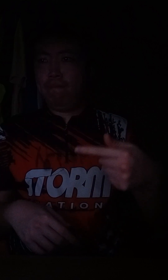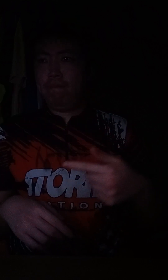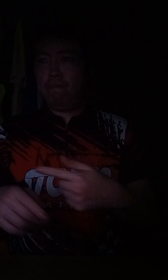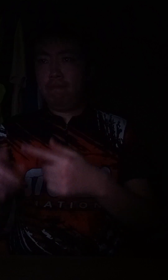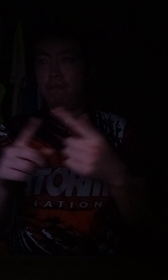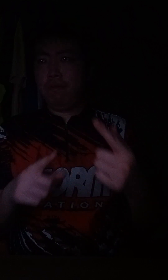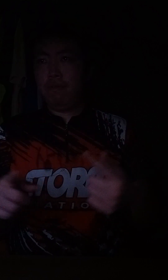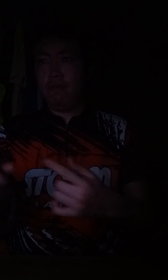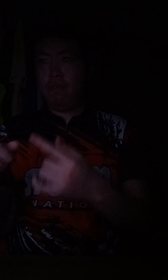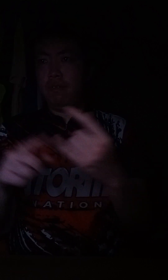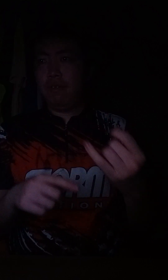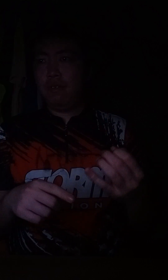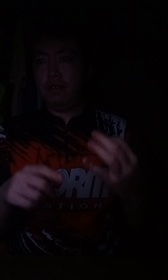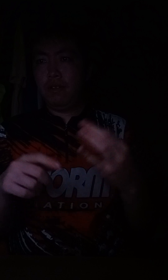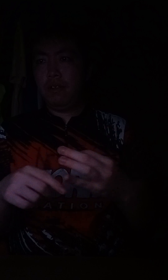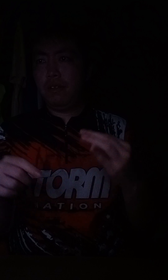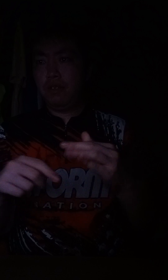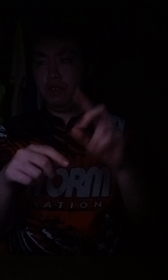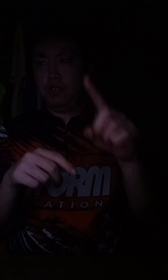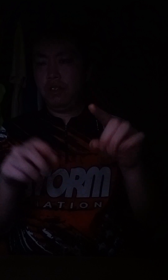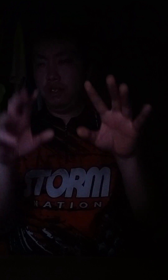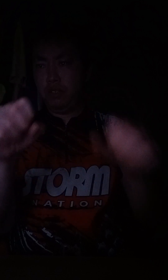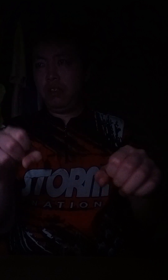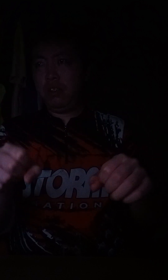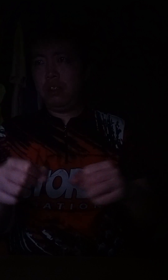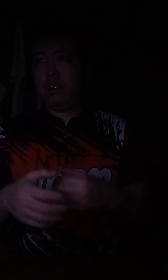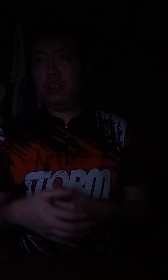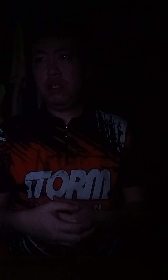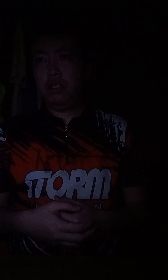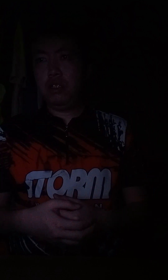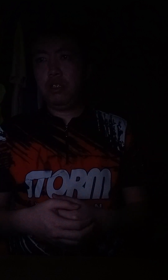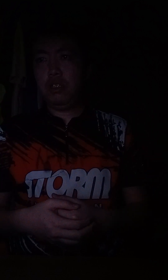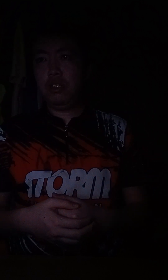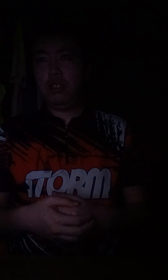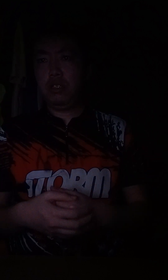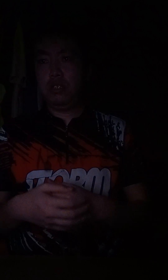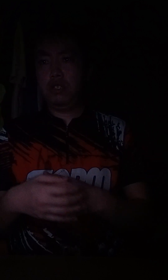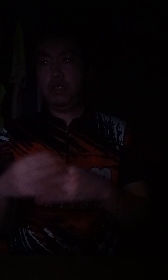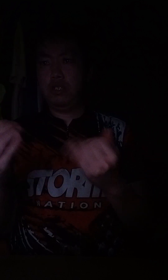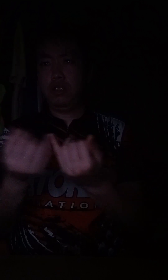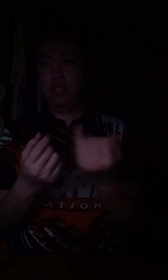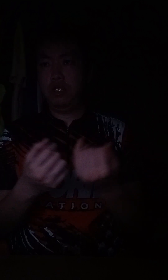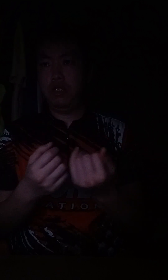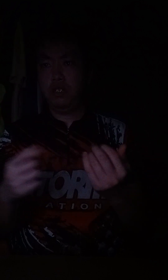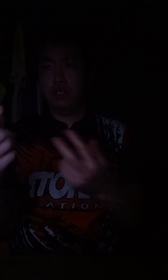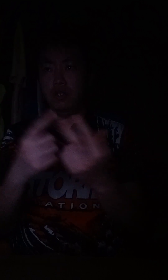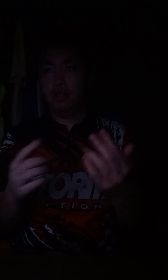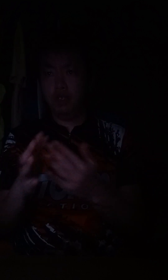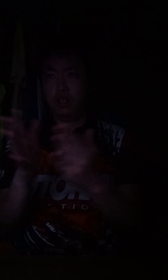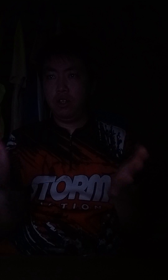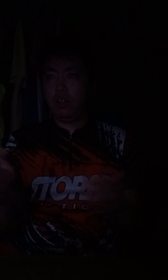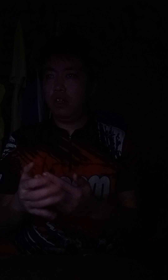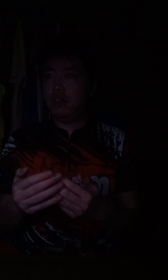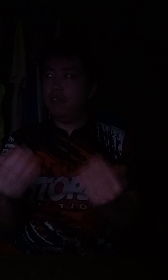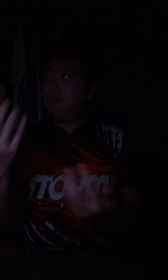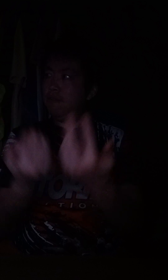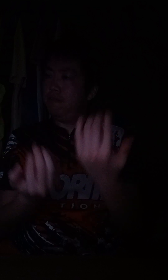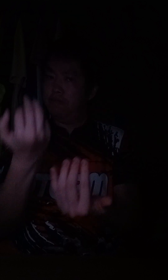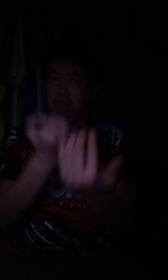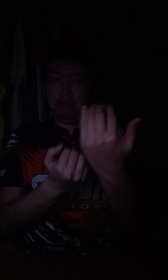고물상에서 불이 나 1시간 만에 꺼졌습니다. 이 불로 다친 사람은 없었지만 비닐하우스와 컨테이너가 불에 타면서 소방